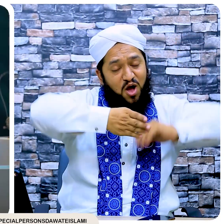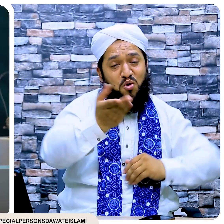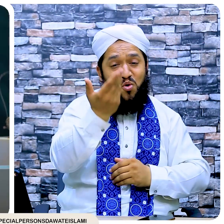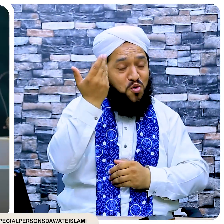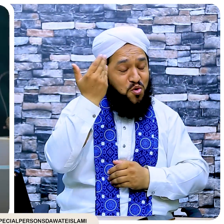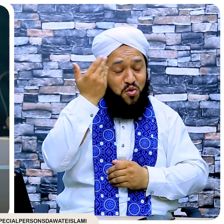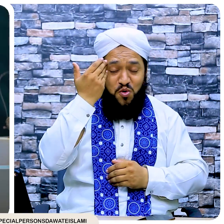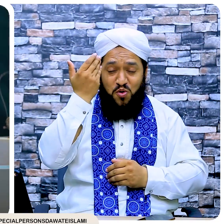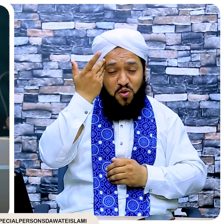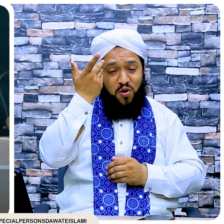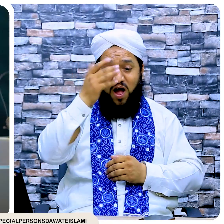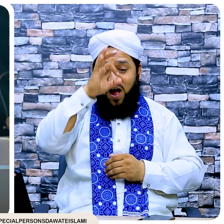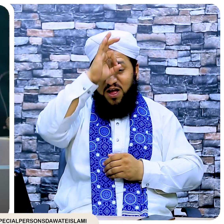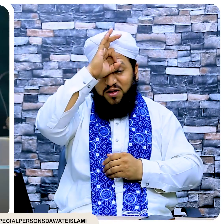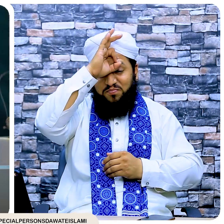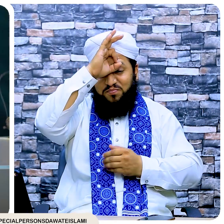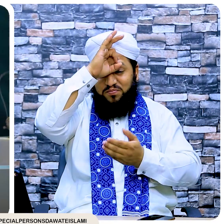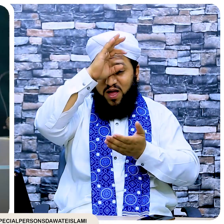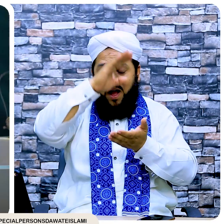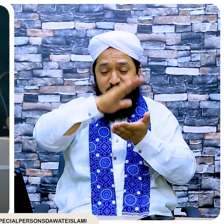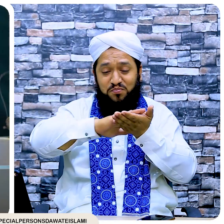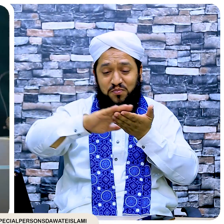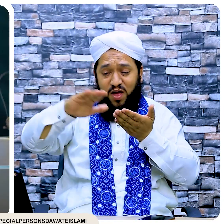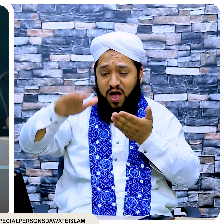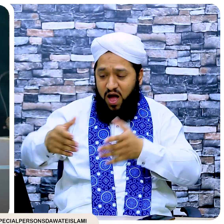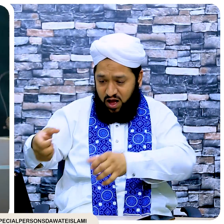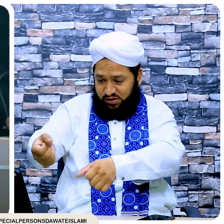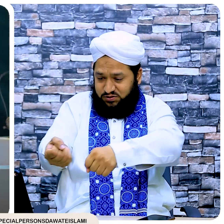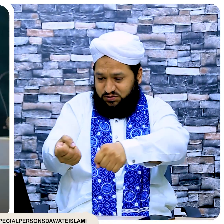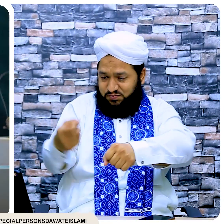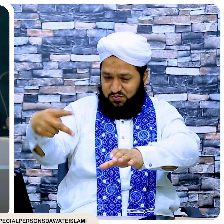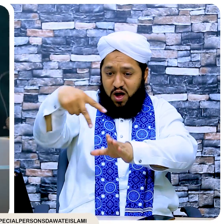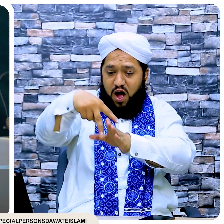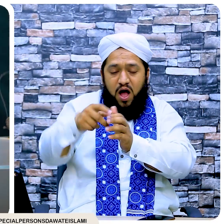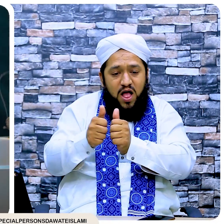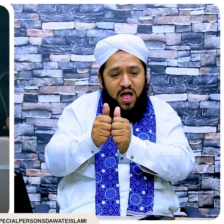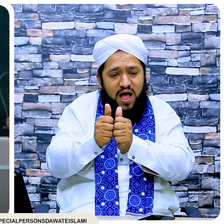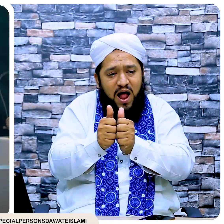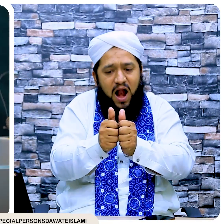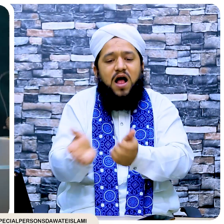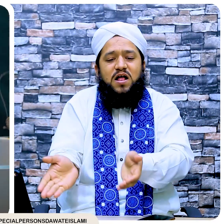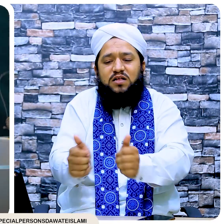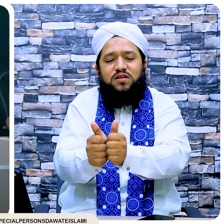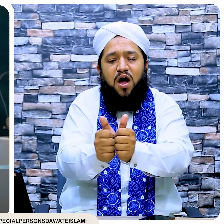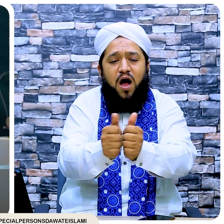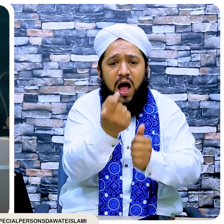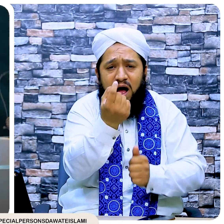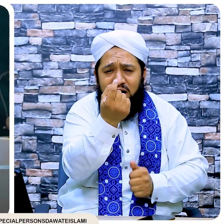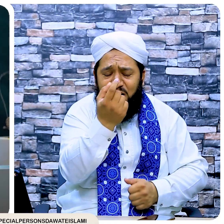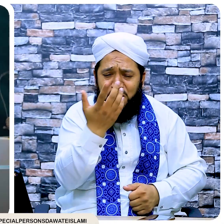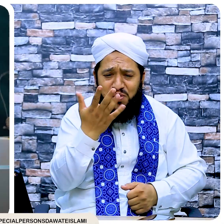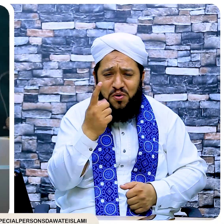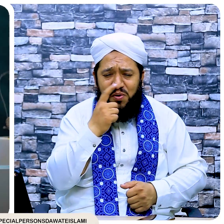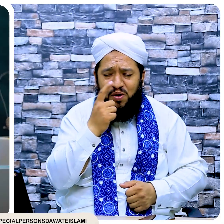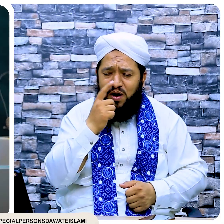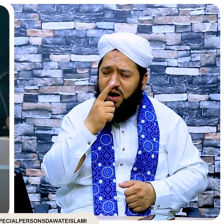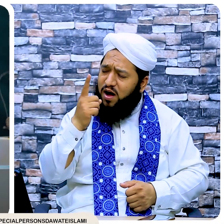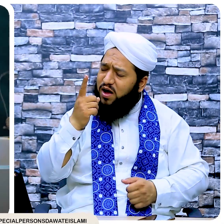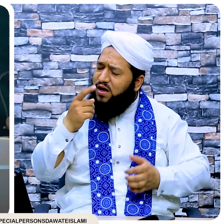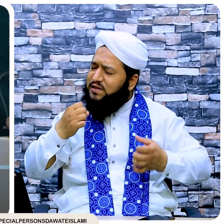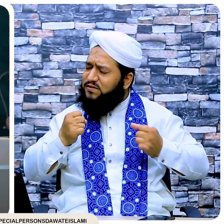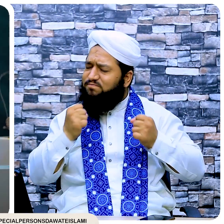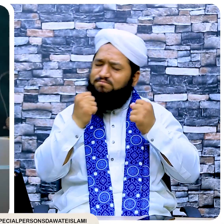بھتیجے شہید ہو گئے. اب امام مظلوم رضی اللہ تعالیٰ عنہ الون اکیلے رہ گئے. خیمے میں تشریف لا کر اپنے